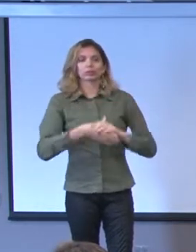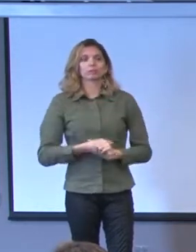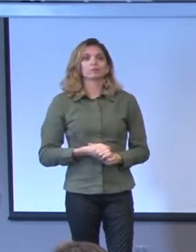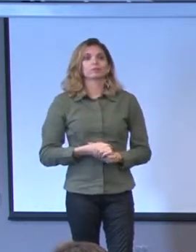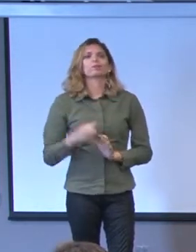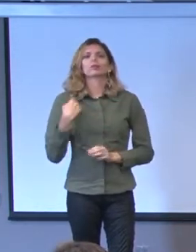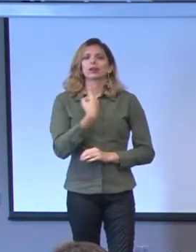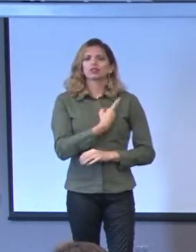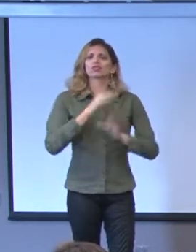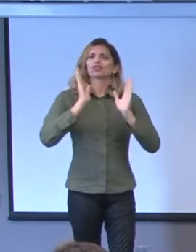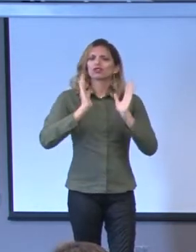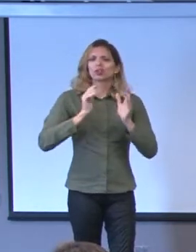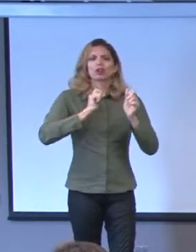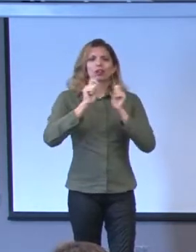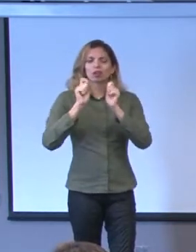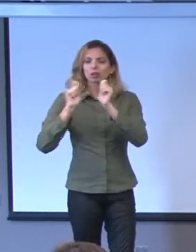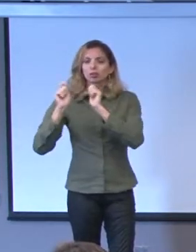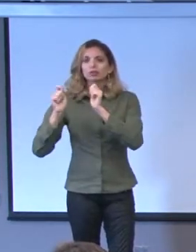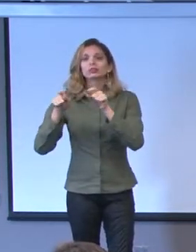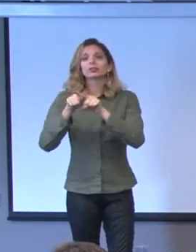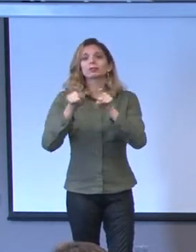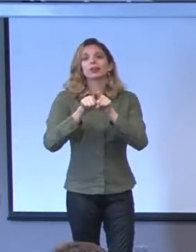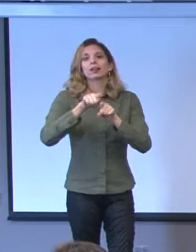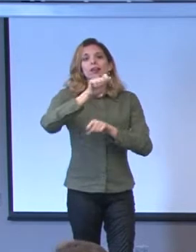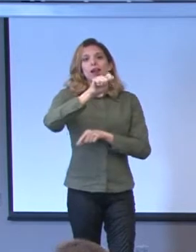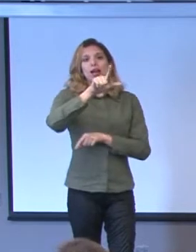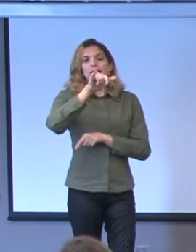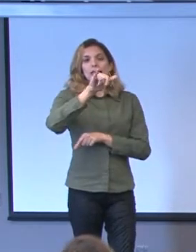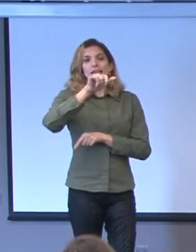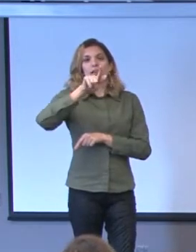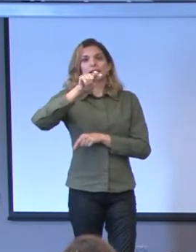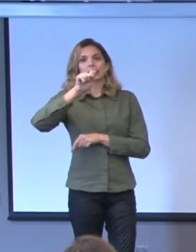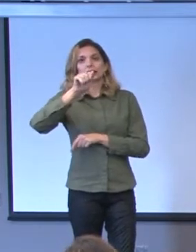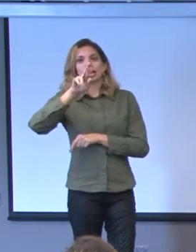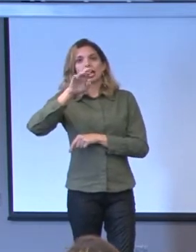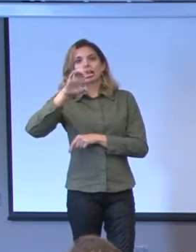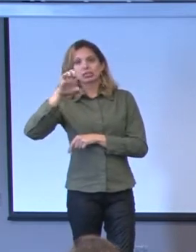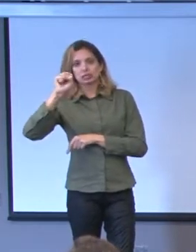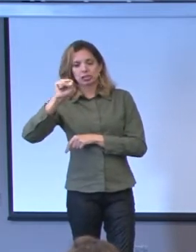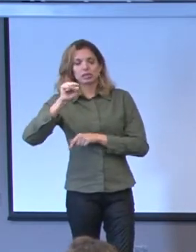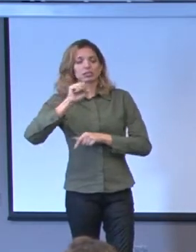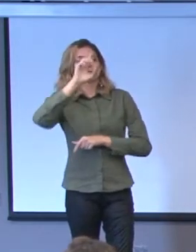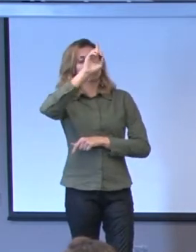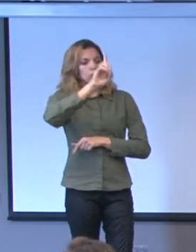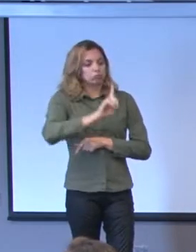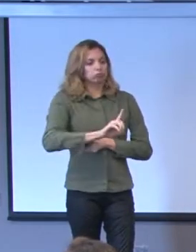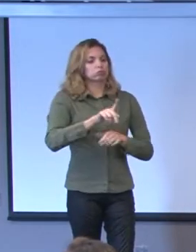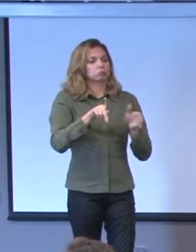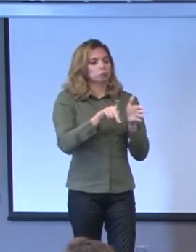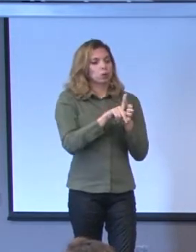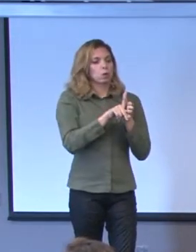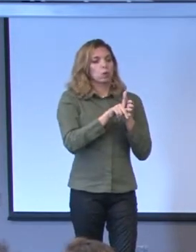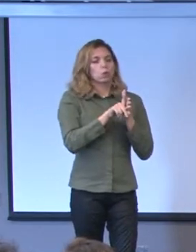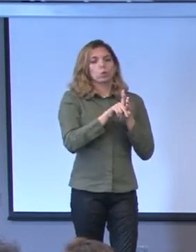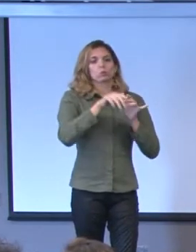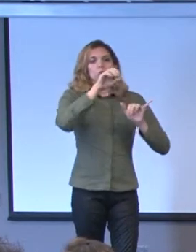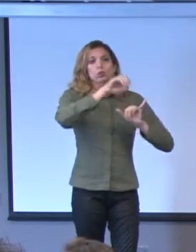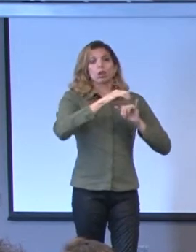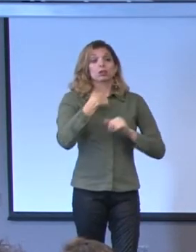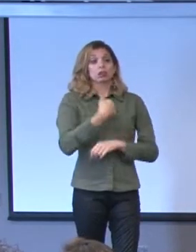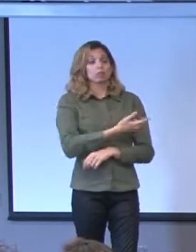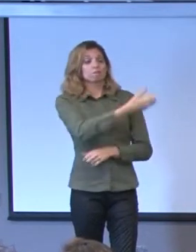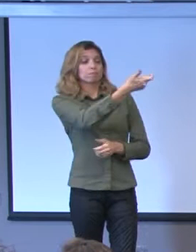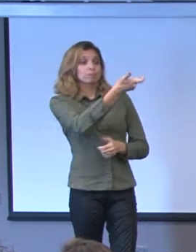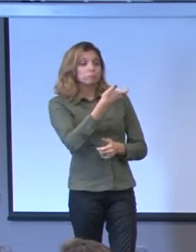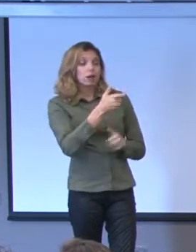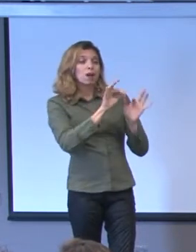gente entrevistou há algum tempo a Liliane Garcês, que trabalha com o Rodrigo Mendes, ela é gerente de programas do Instituto, e ela falou uma frase que, para mim,